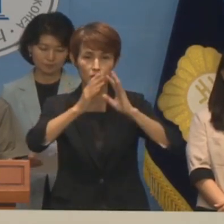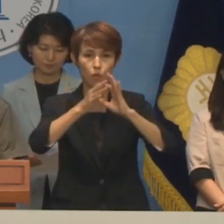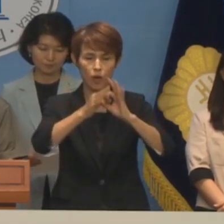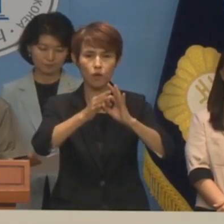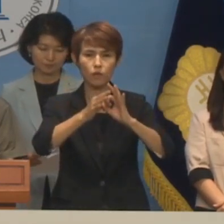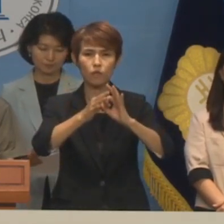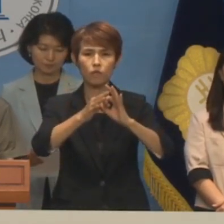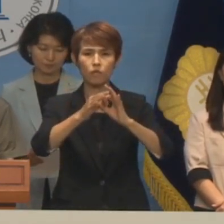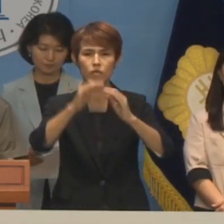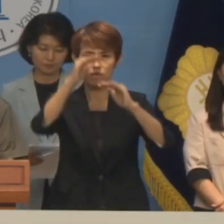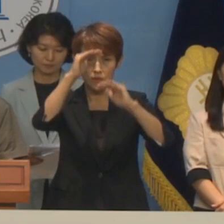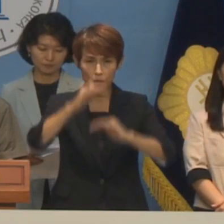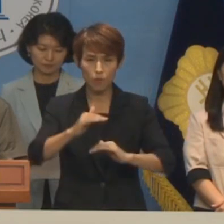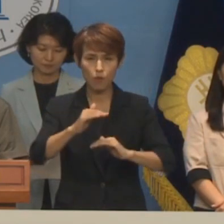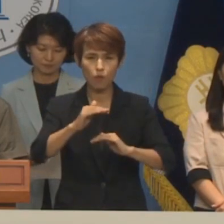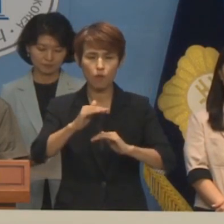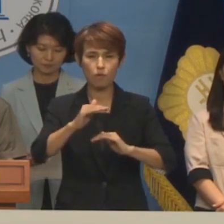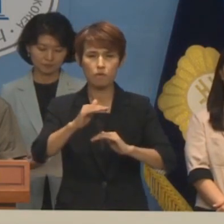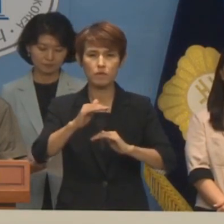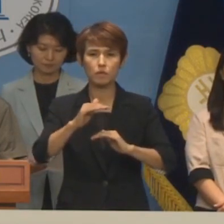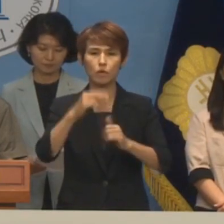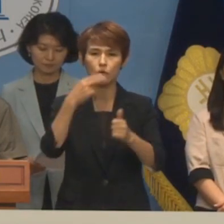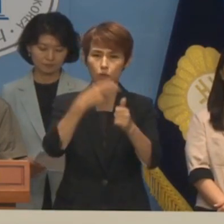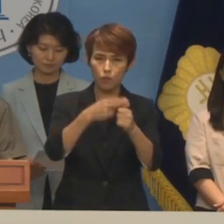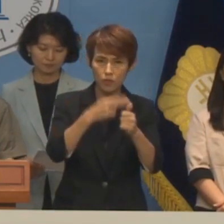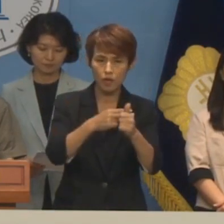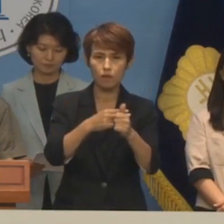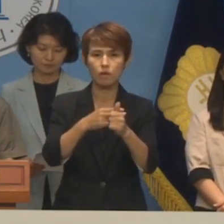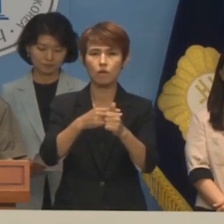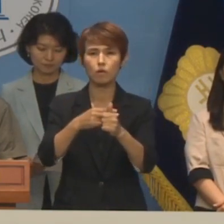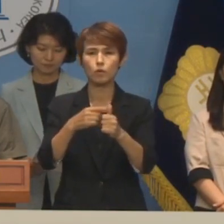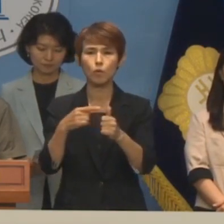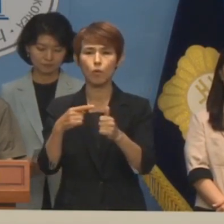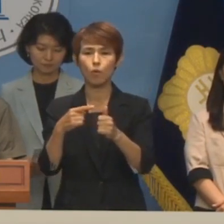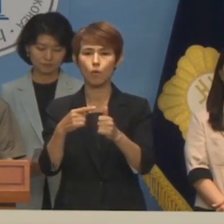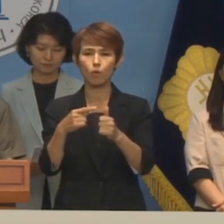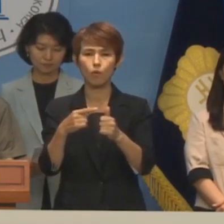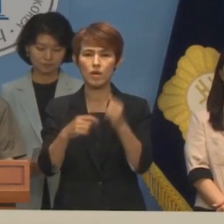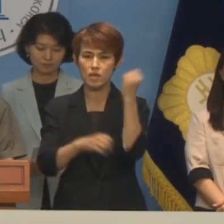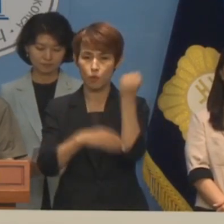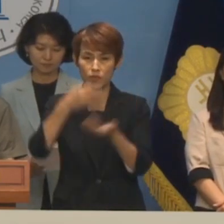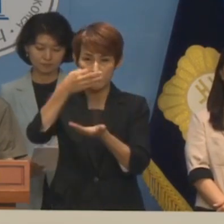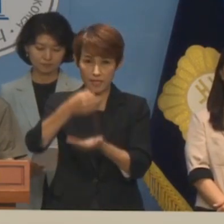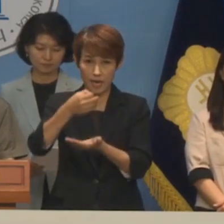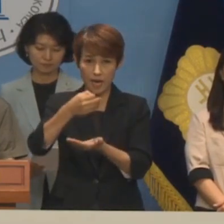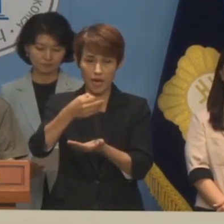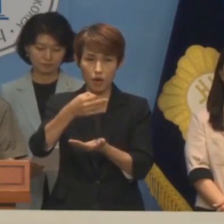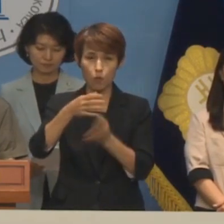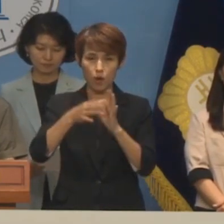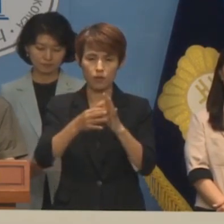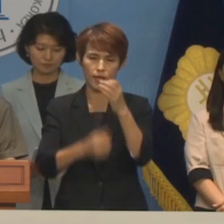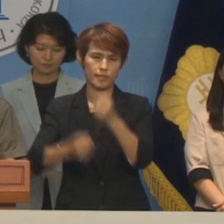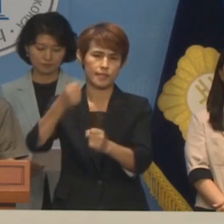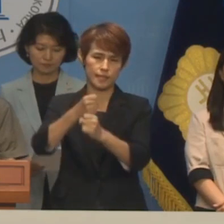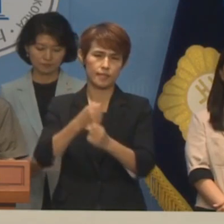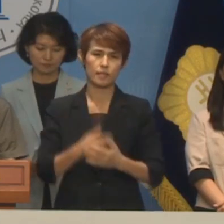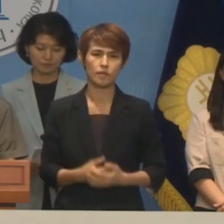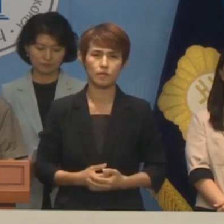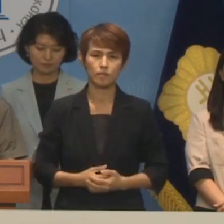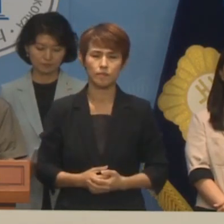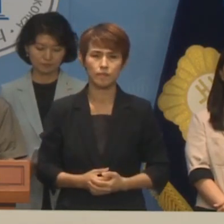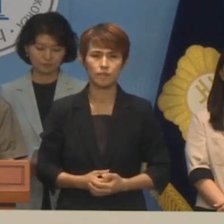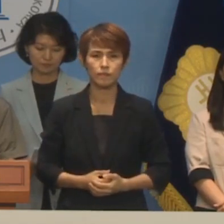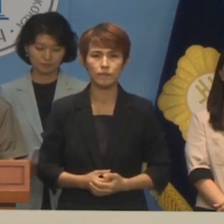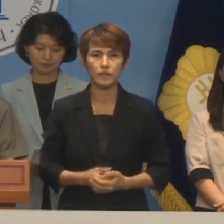4대 요건, 교사, 교지, 교원, 수익용 기본재산의 기준을 원상 복구하고